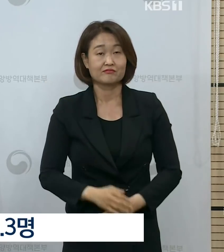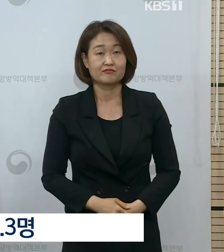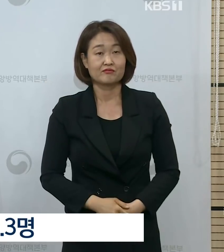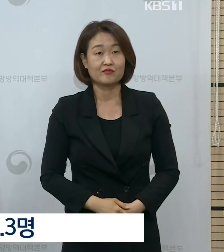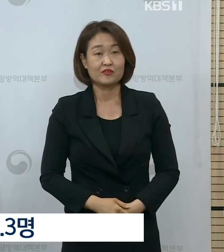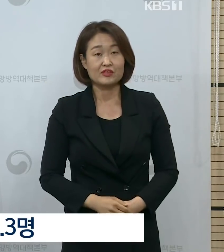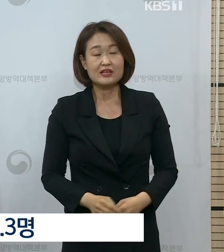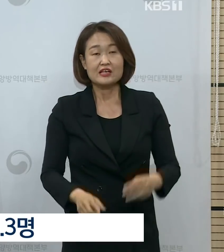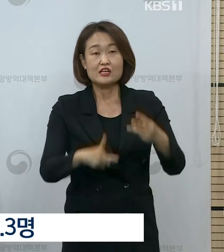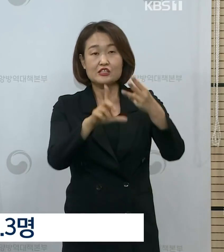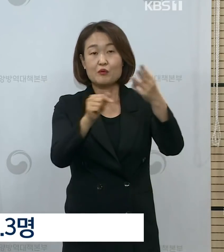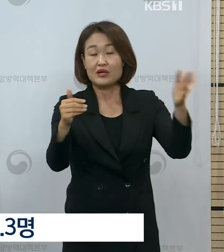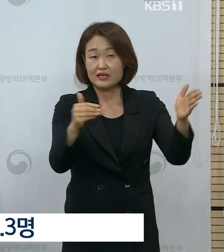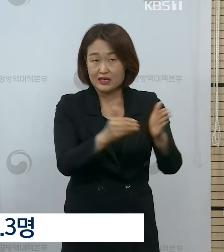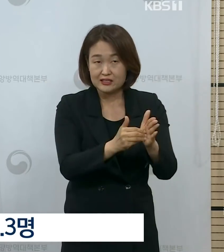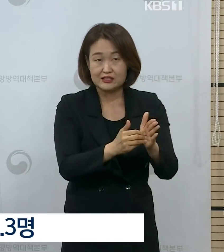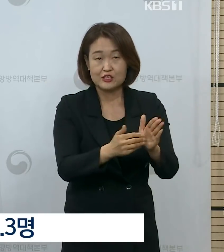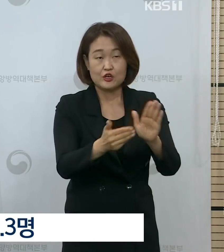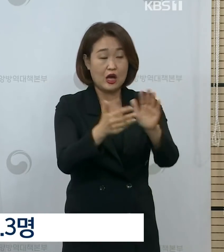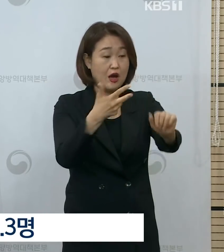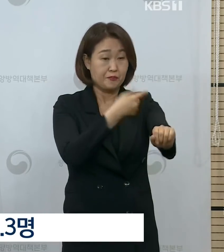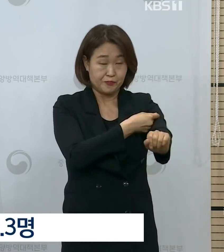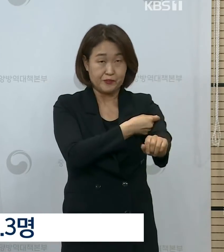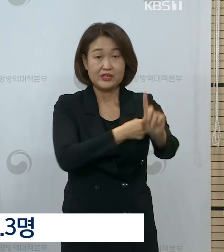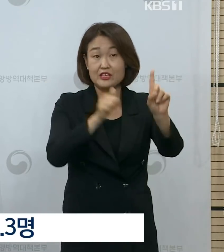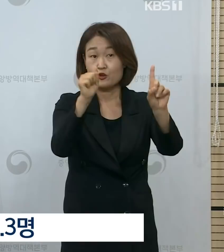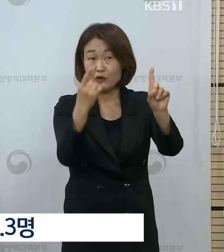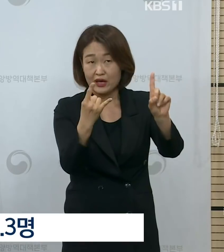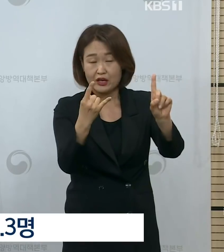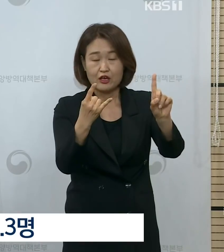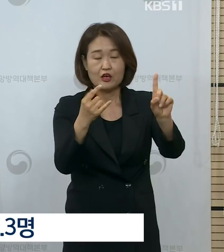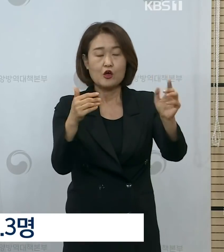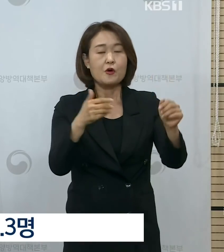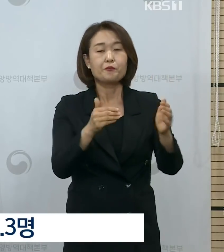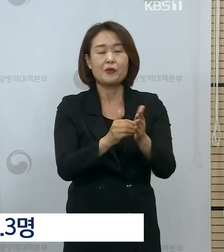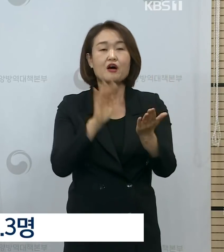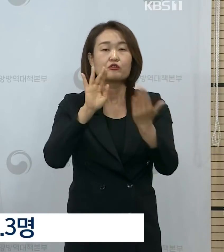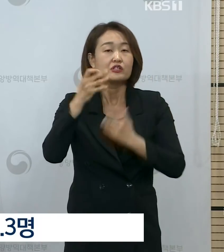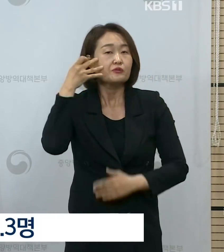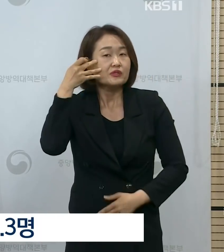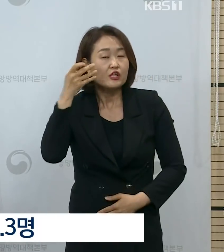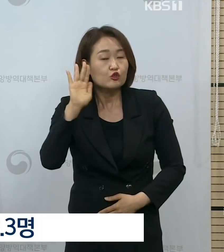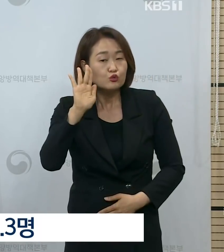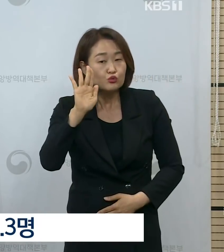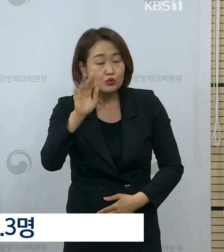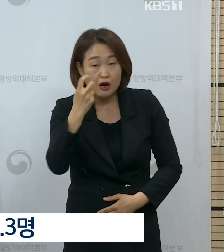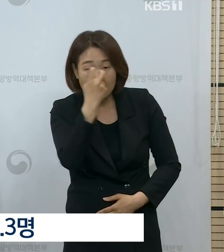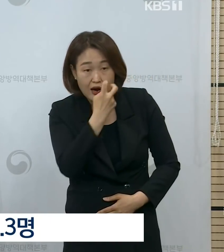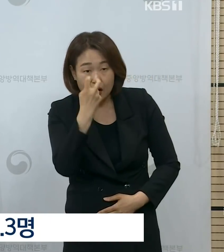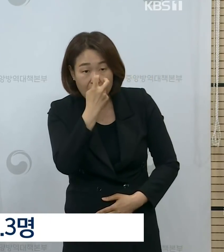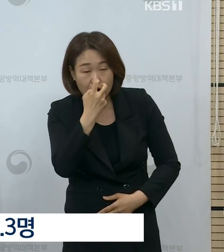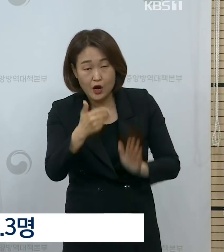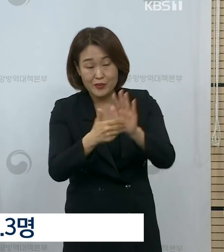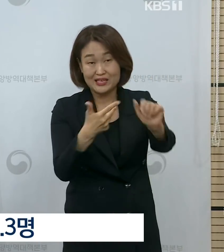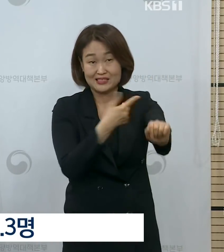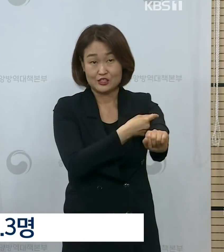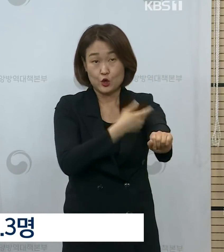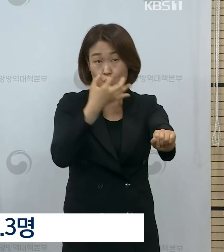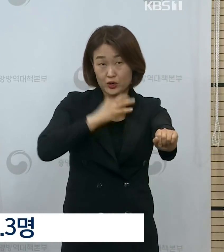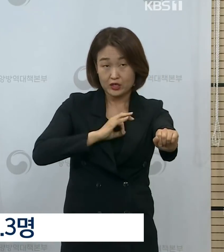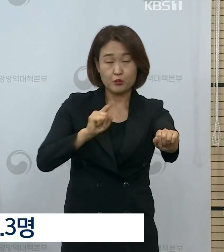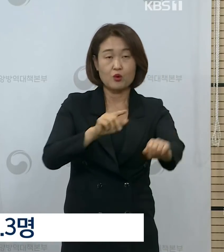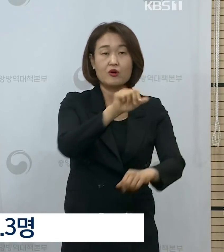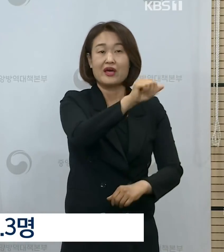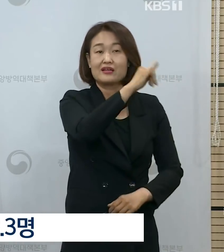접종 대상자에서 1회 접종 후 14일이 경과한 시점에서 확인한 백신 효과는 아스트라제네카